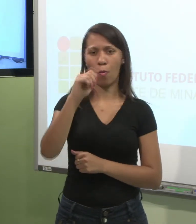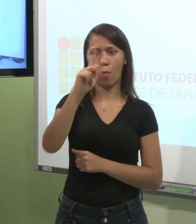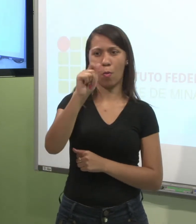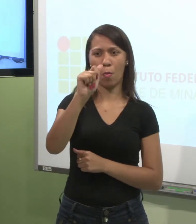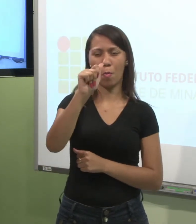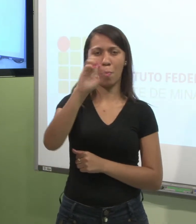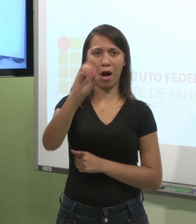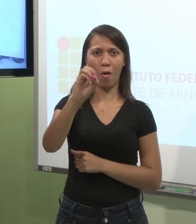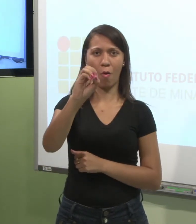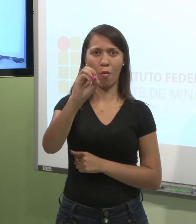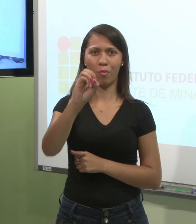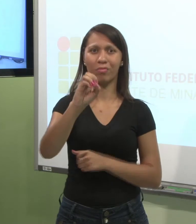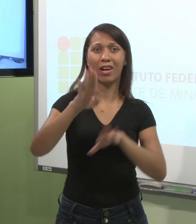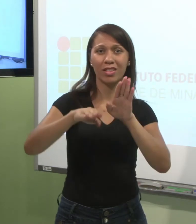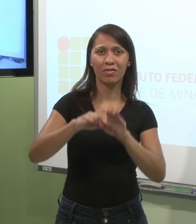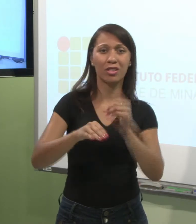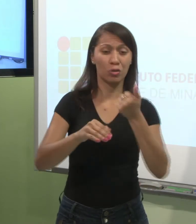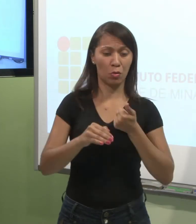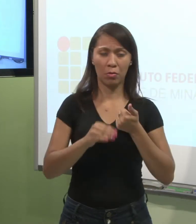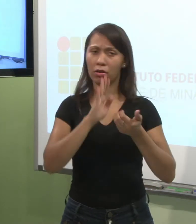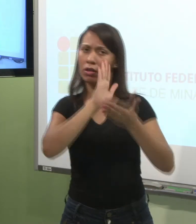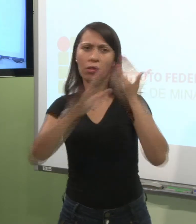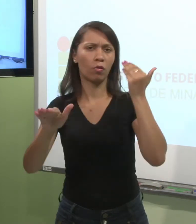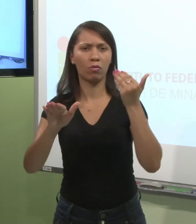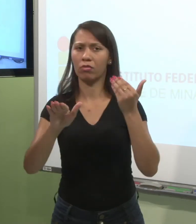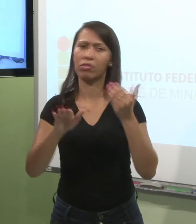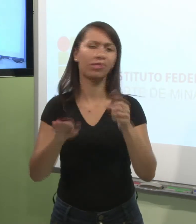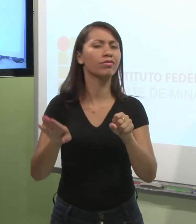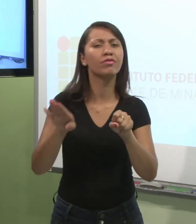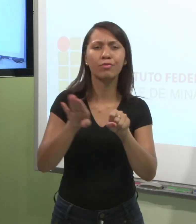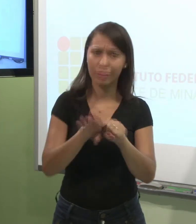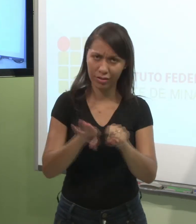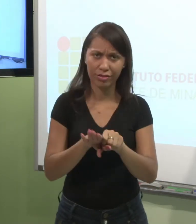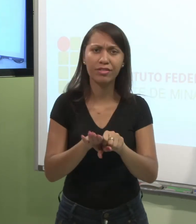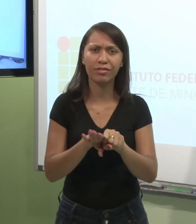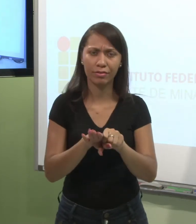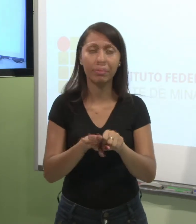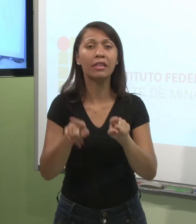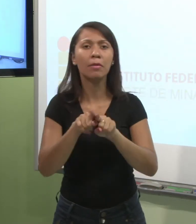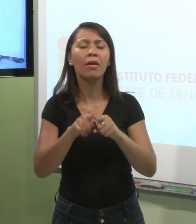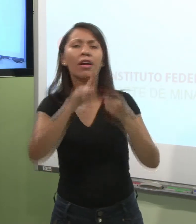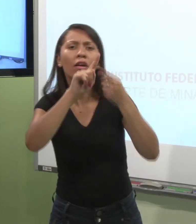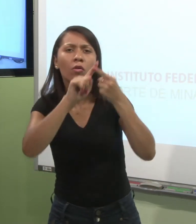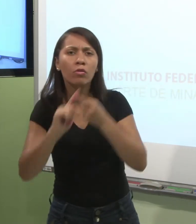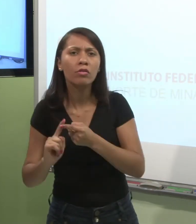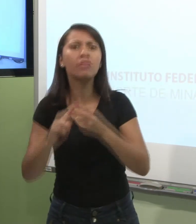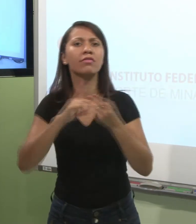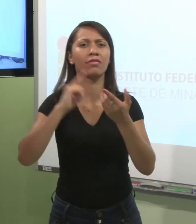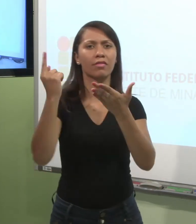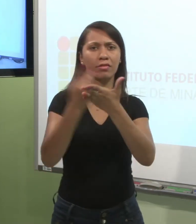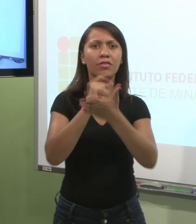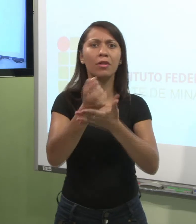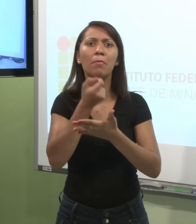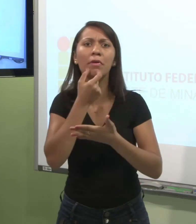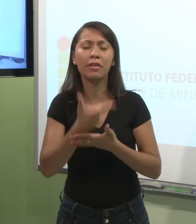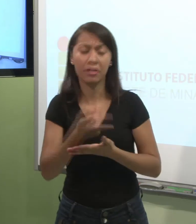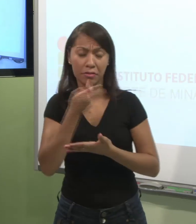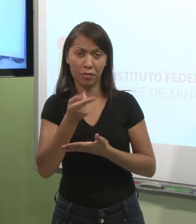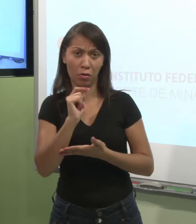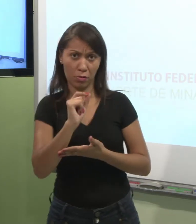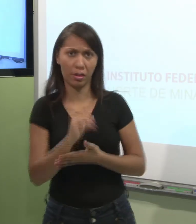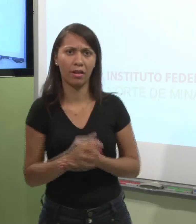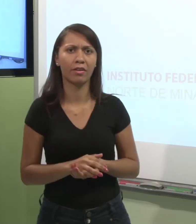não concordam com o substantivo a qual se referem. Da mesma forma, a concordância verbal foi infringida na piada quando o